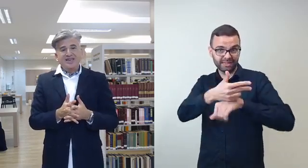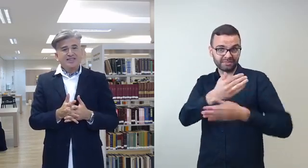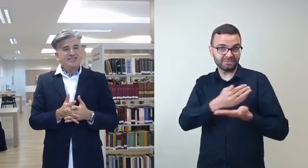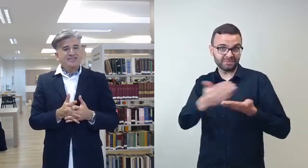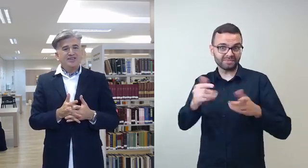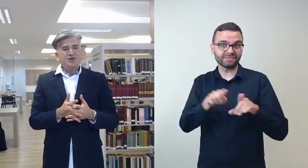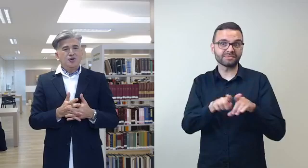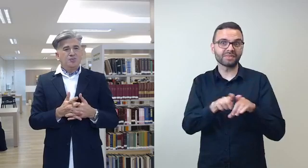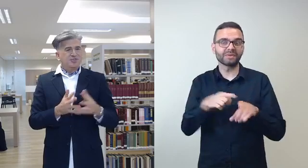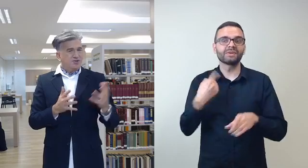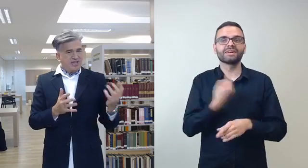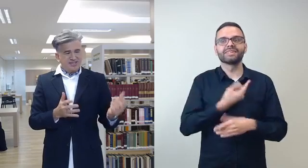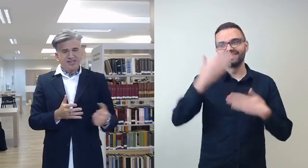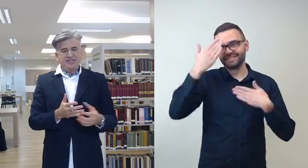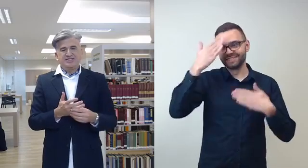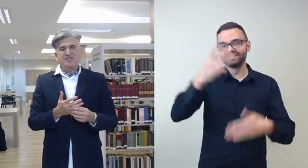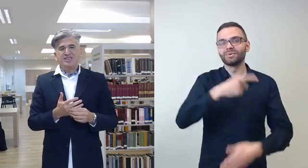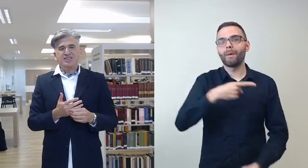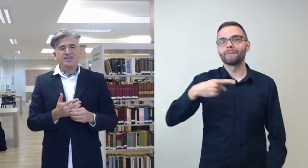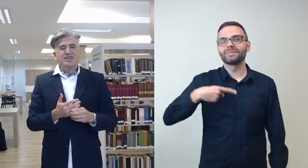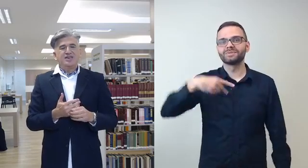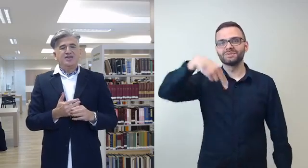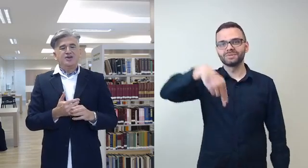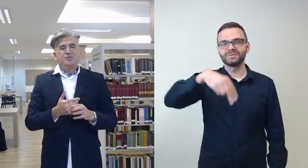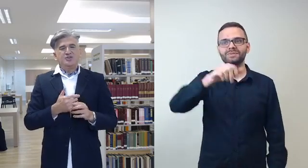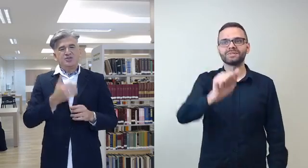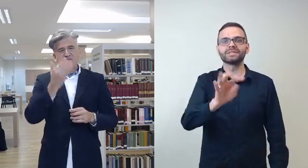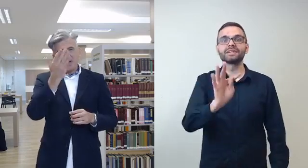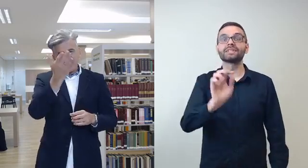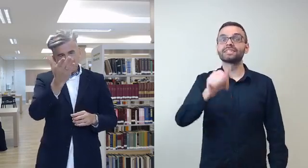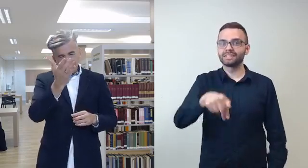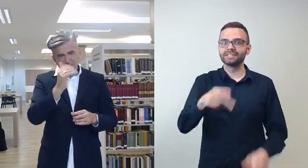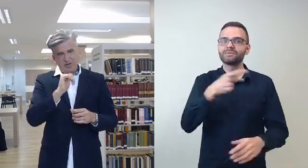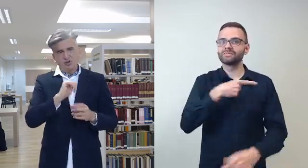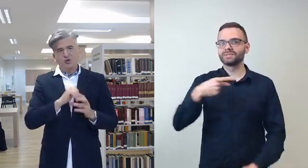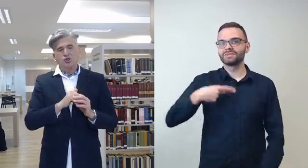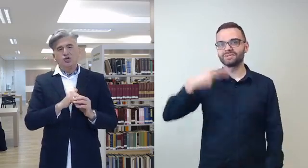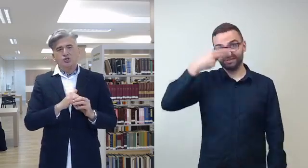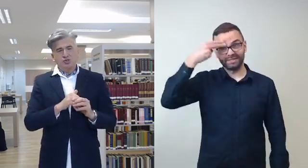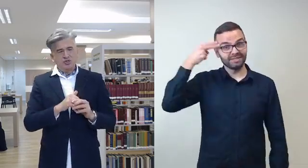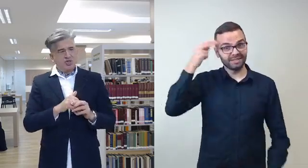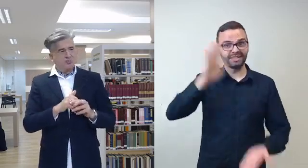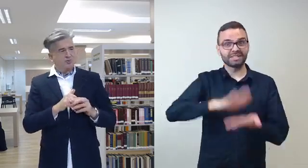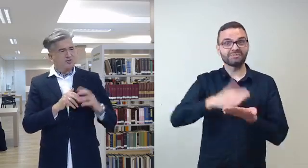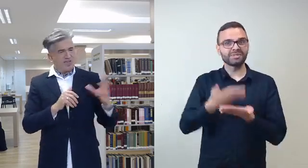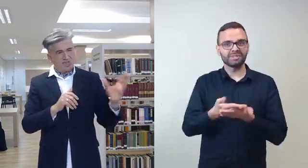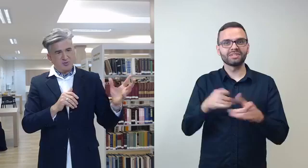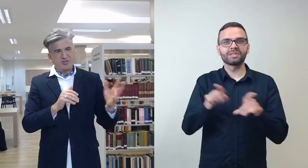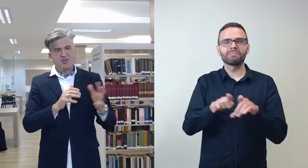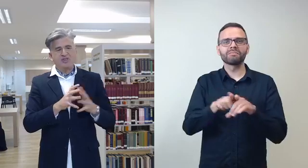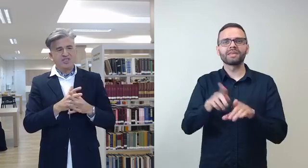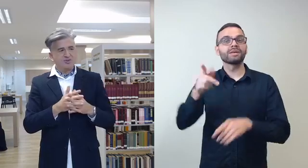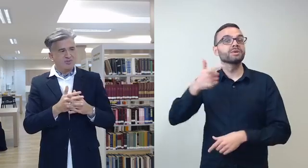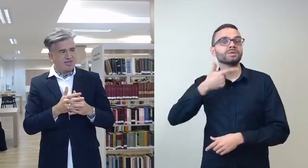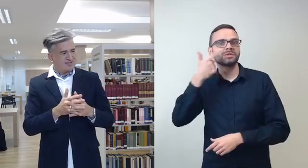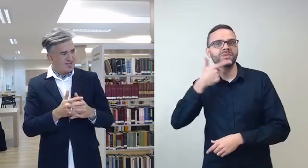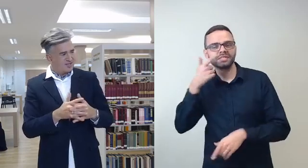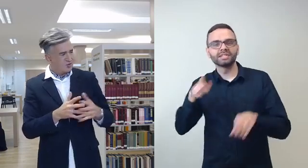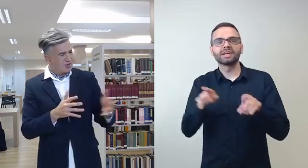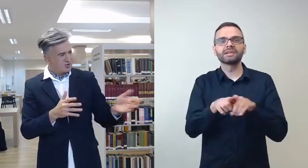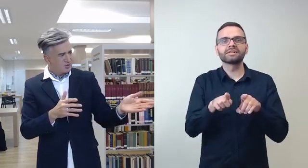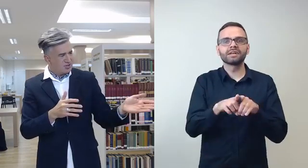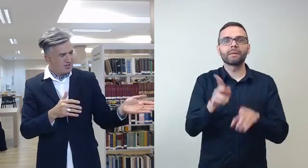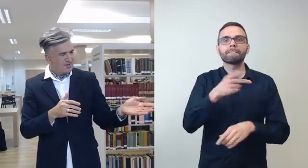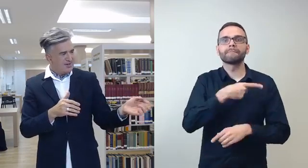quero agradecer o pastor Natan, que esteve aqui, o pastor Eduardo, que interpretou todo o tempo, o Sérgio, o pessoal da equipe de backstage,